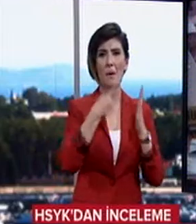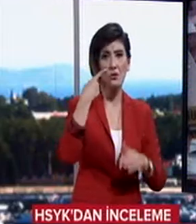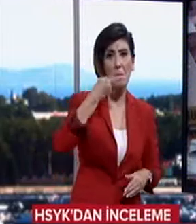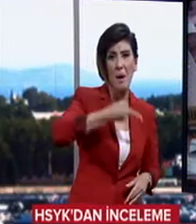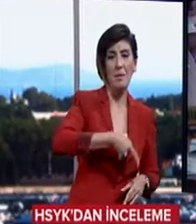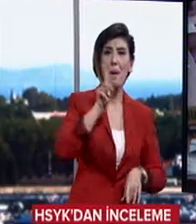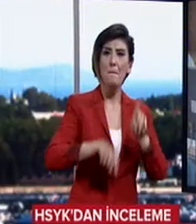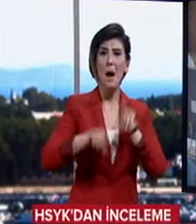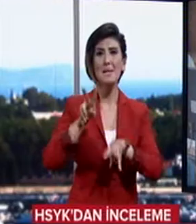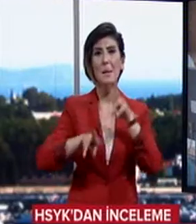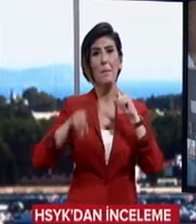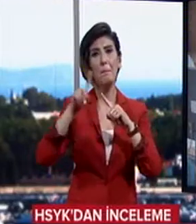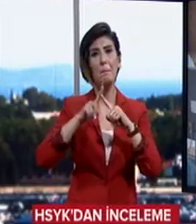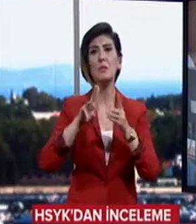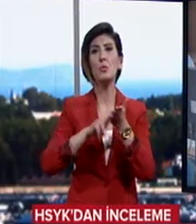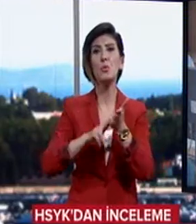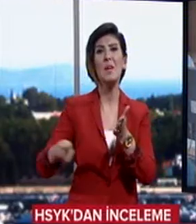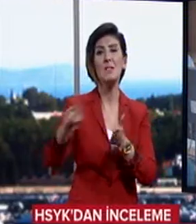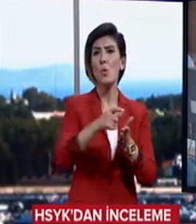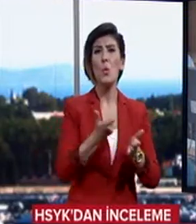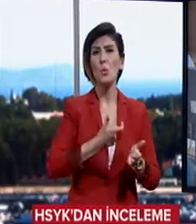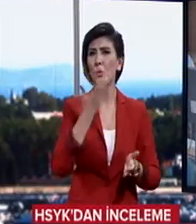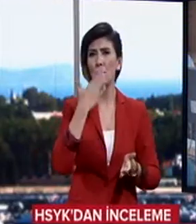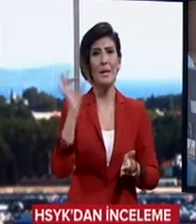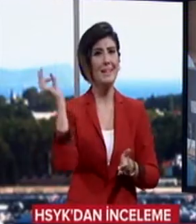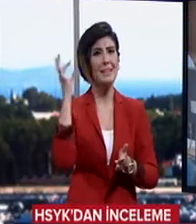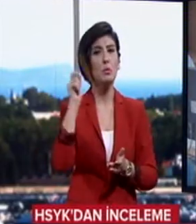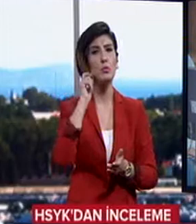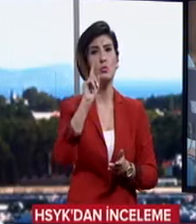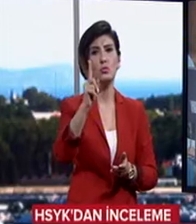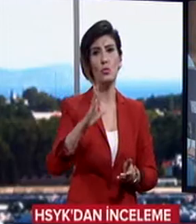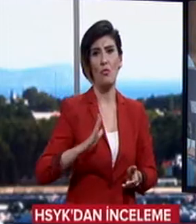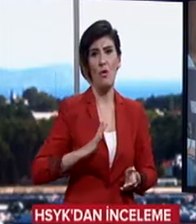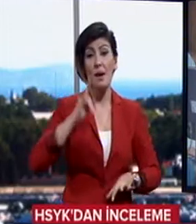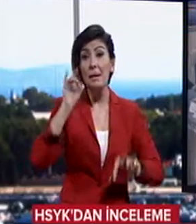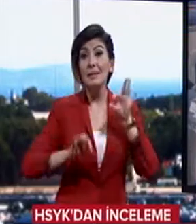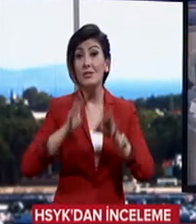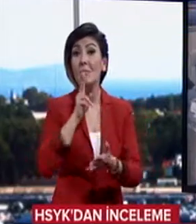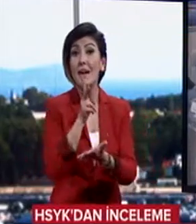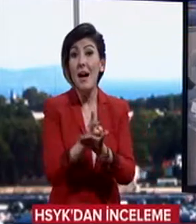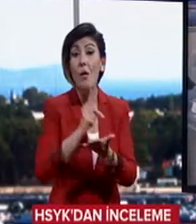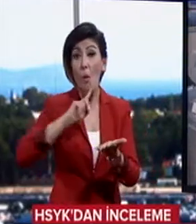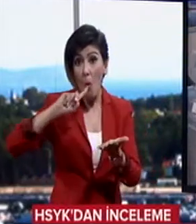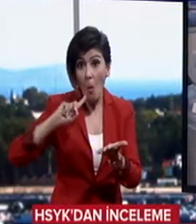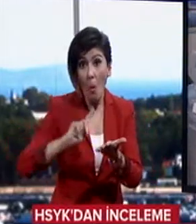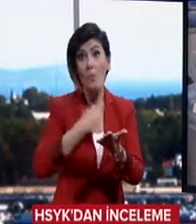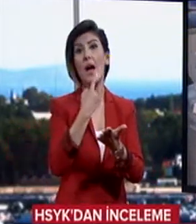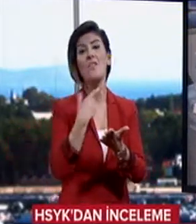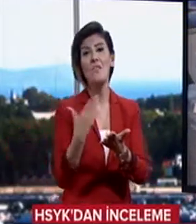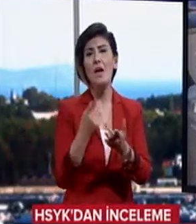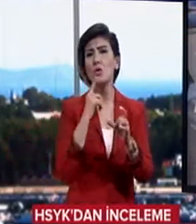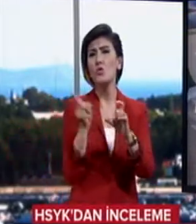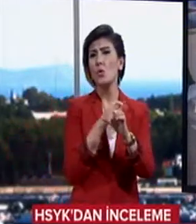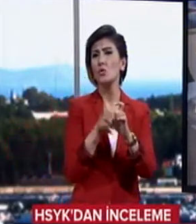amaçları doğrultusunda bazı MİT mensuplarının usulsüz dinlenmesiyle suçlanıyor. İnceleme kararının onaylanması